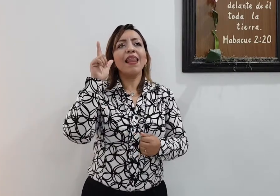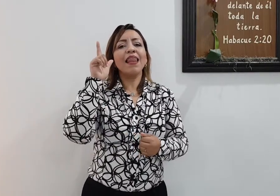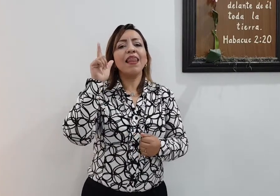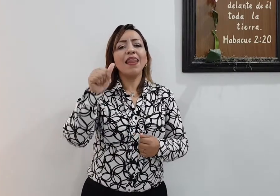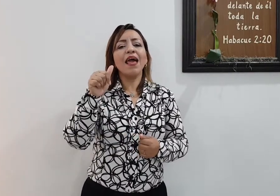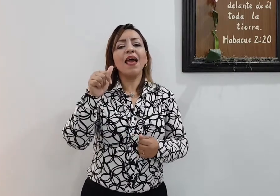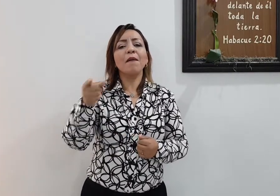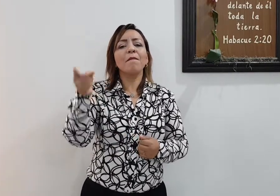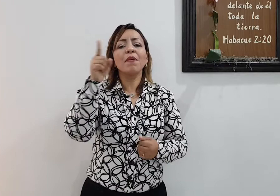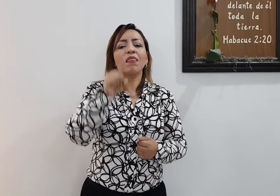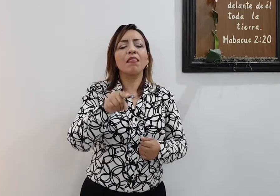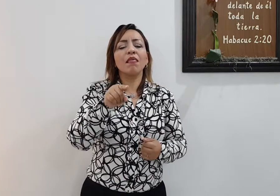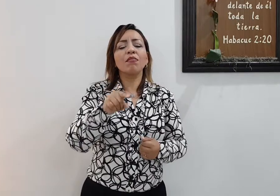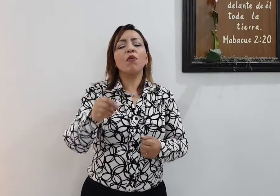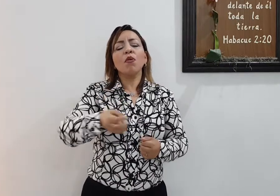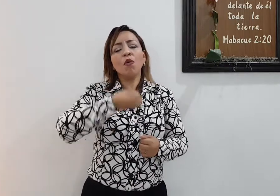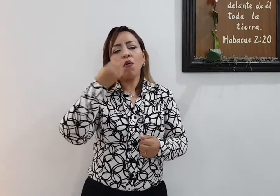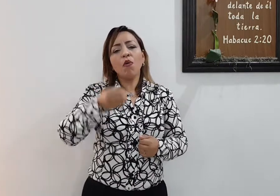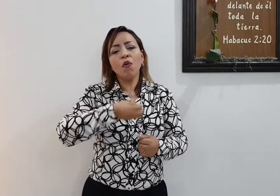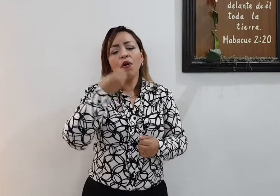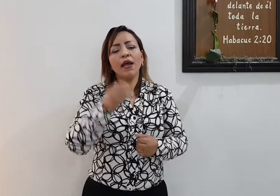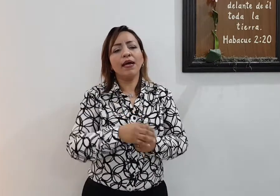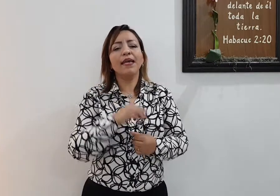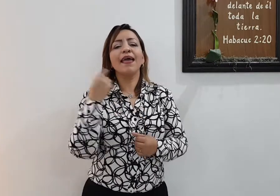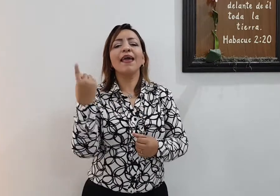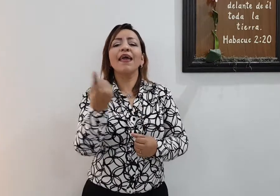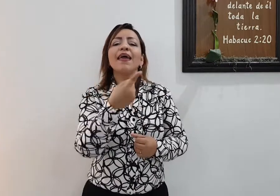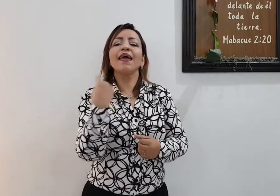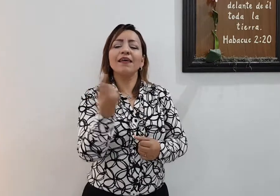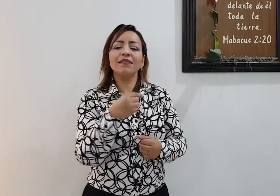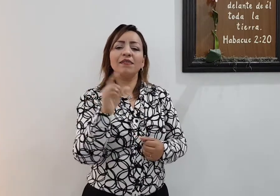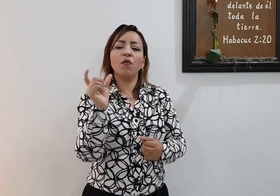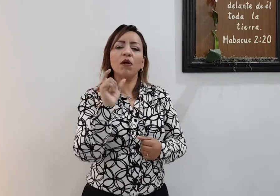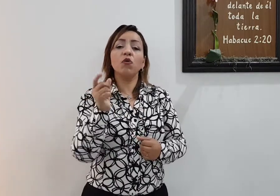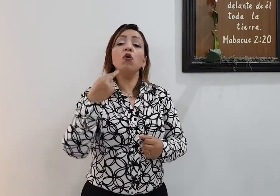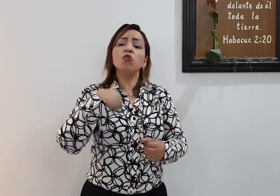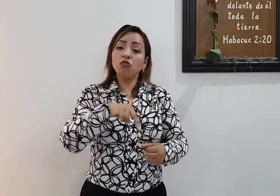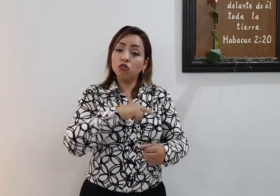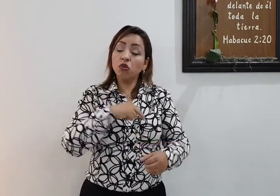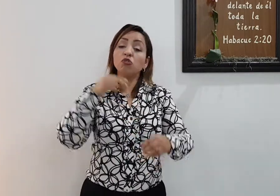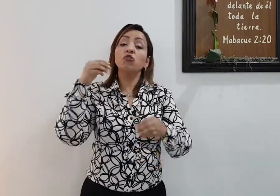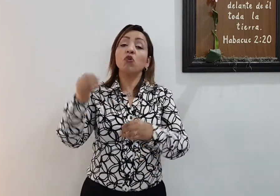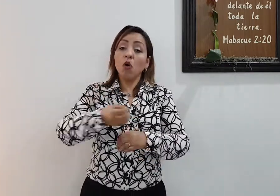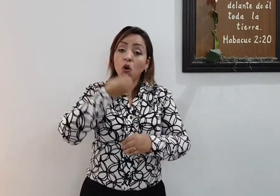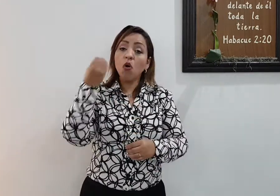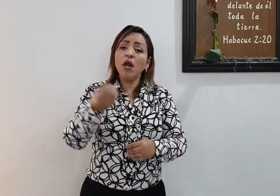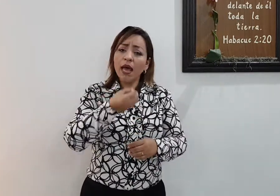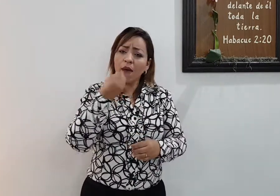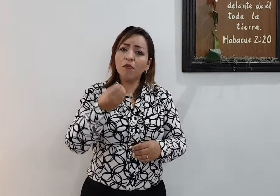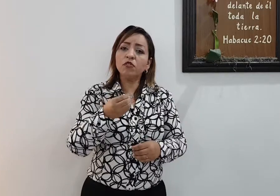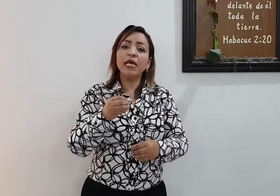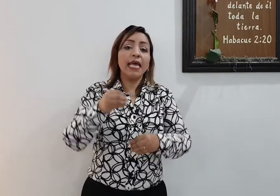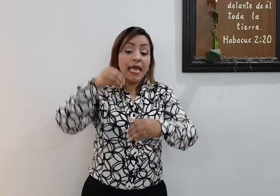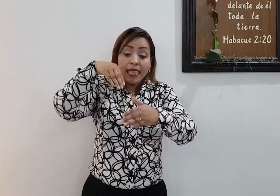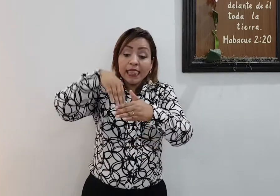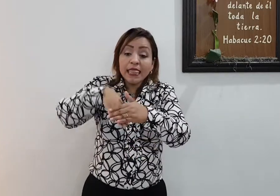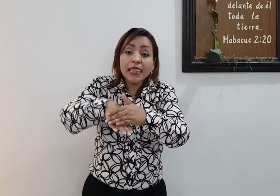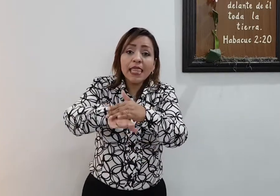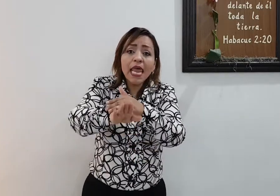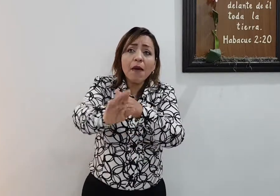es porque cuando oramos, entramos en comunión con el Padre. Eso es lo que sucede. Entramos en